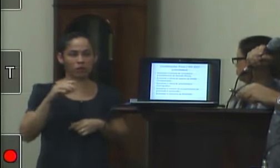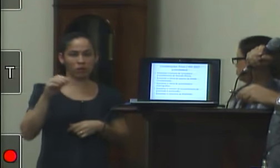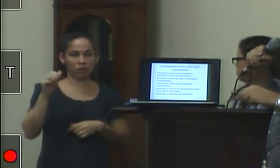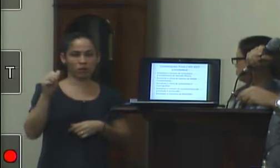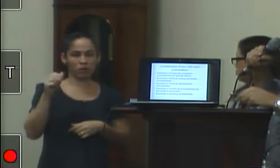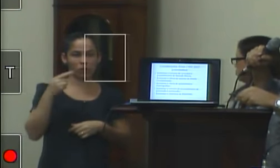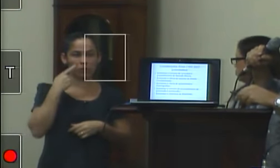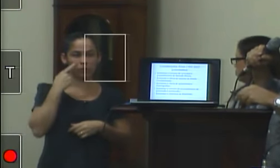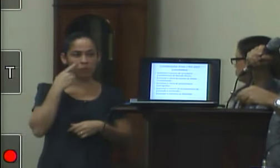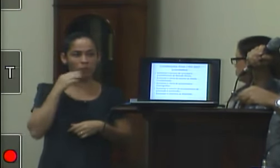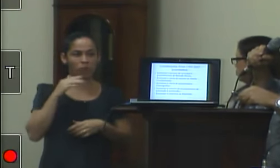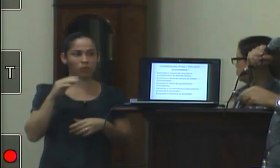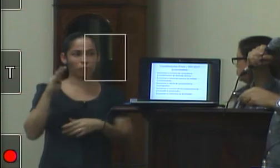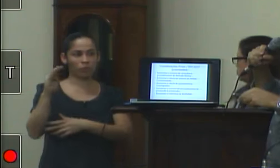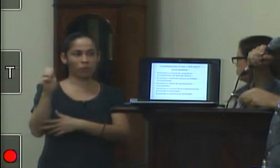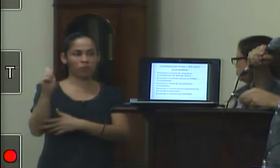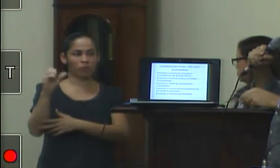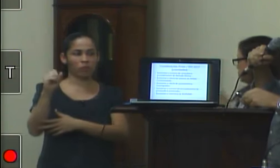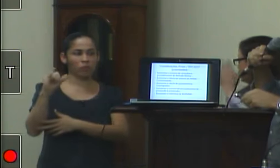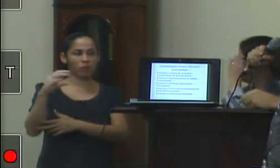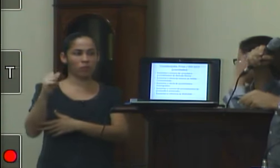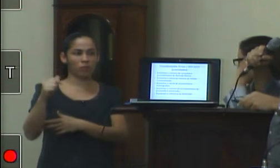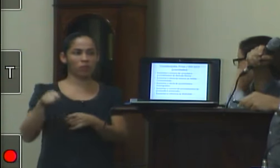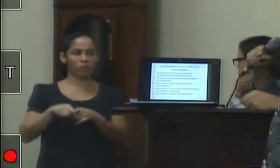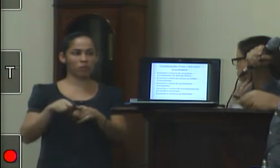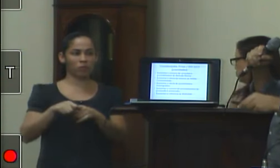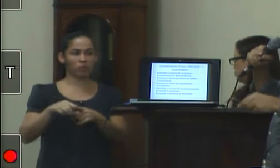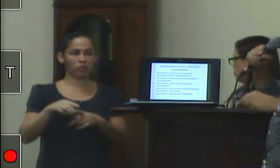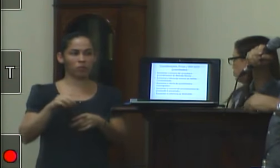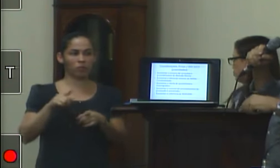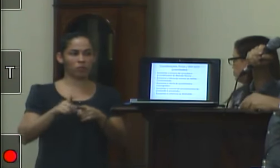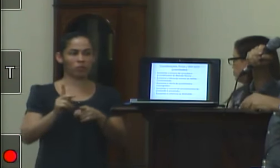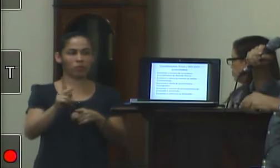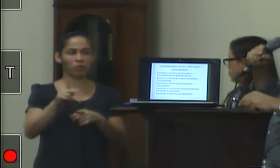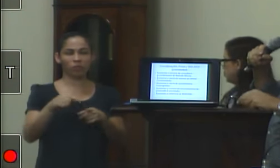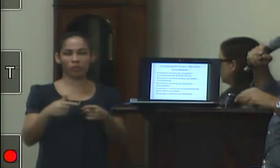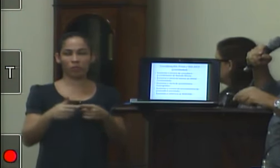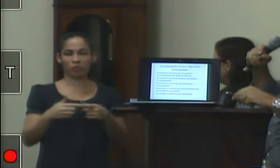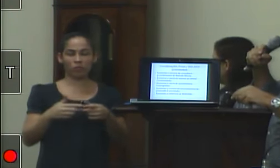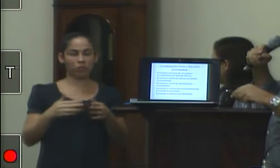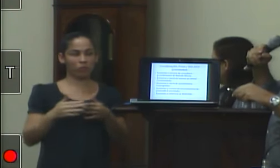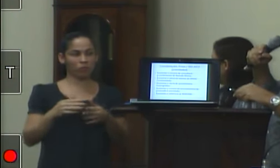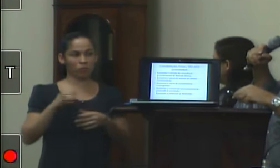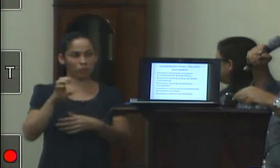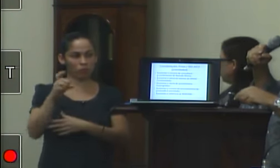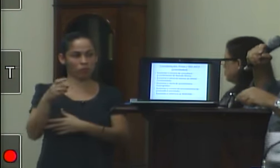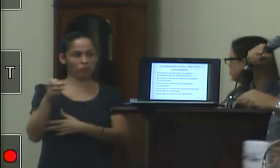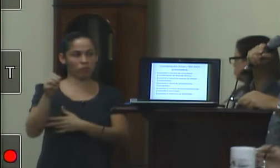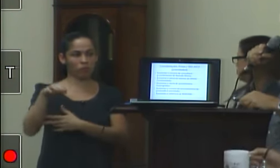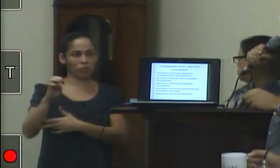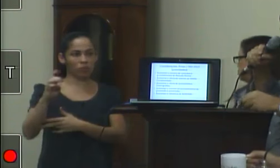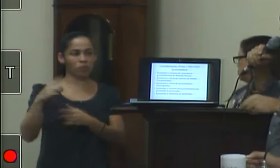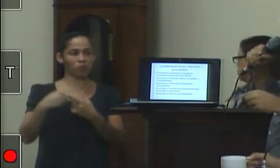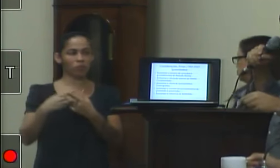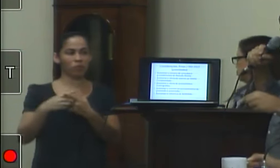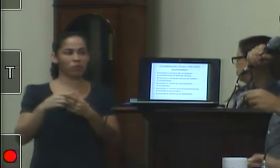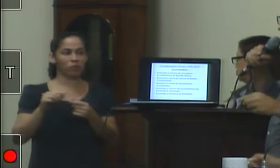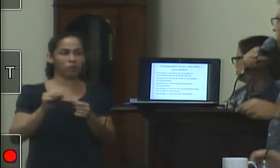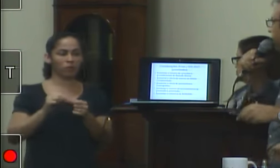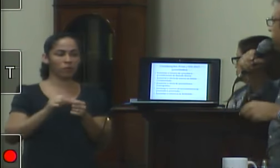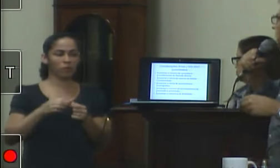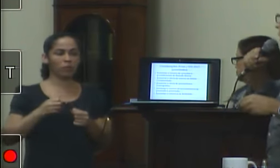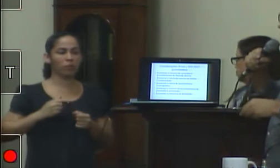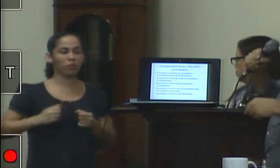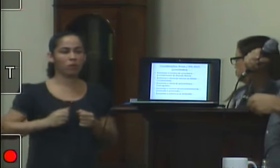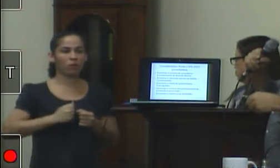da atenção especializada, principalmente a questão dos exames de média complexidade, a oferta de preventivos e